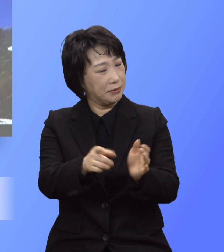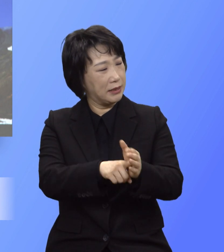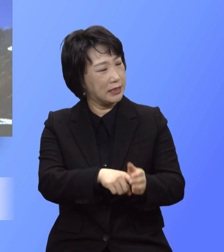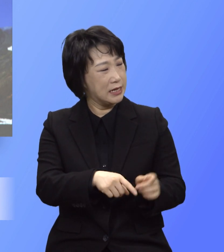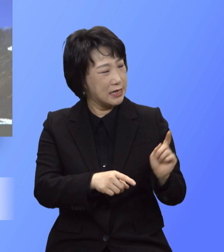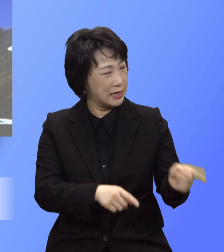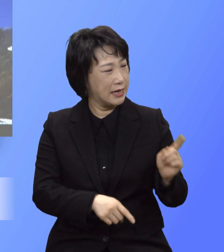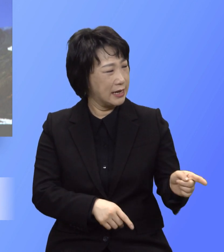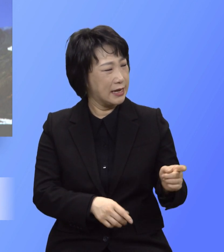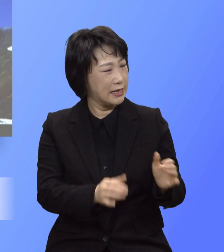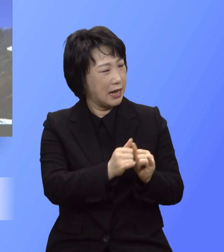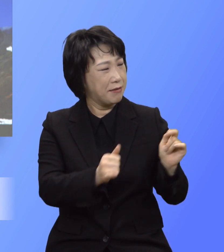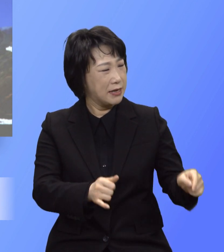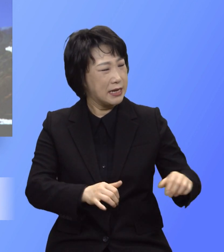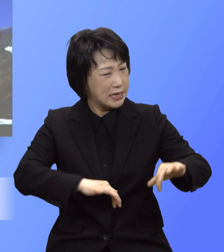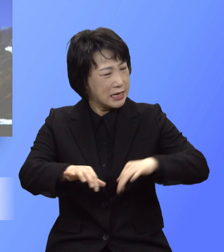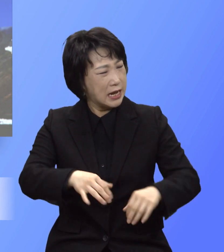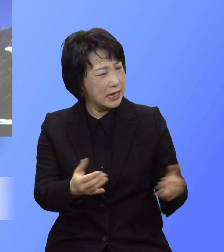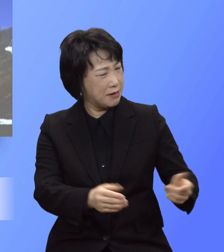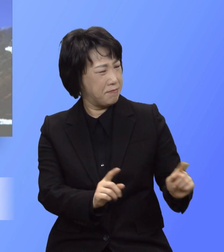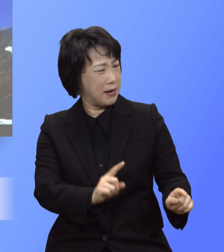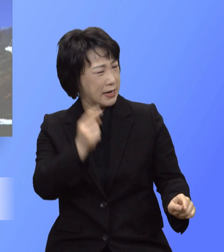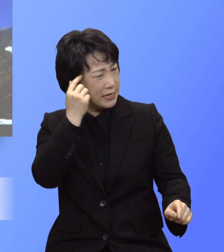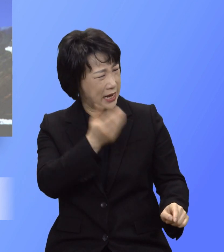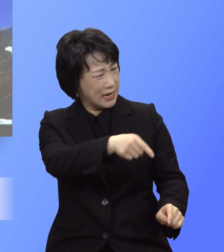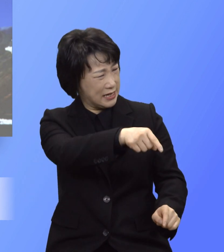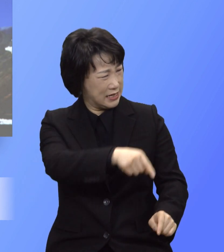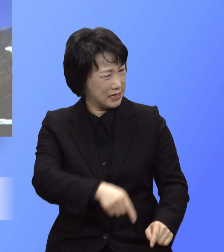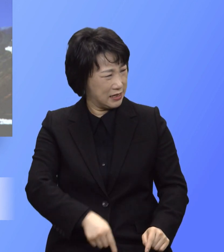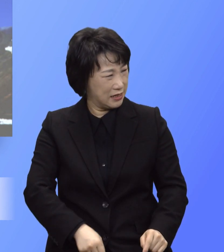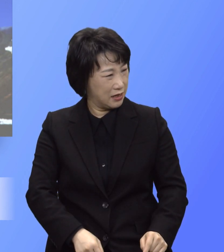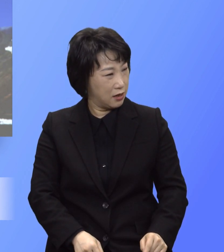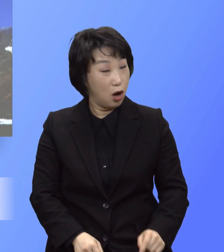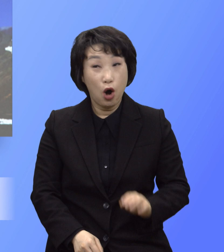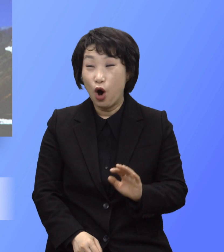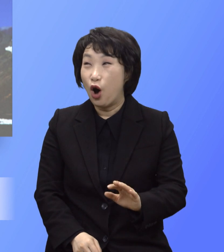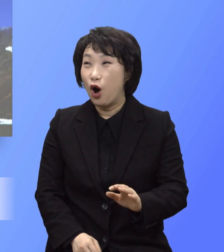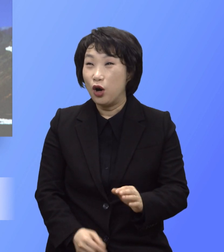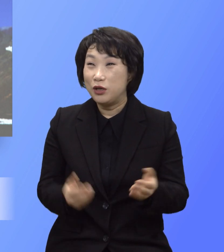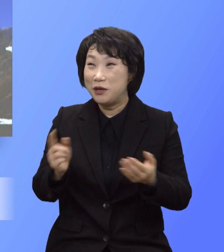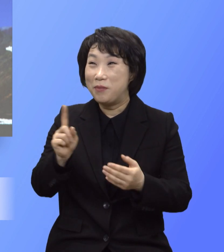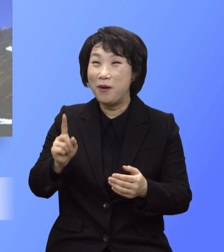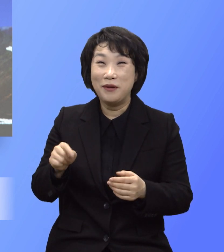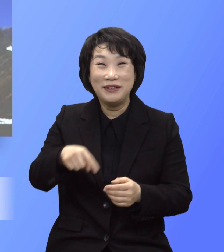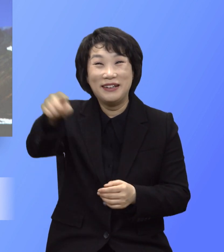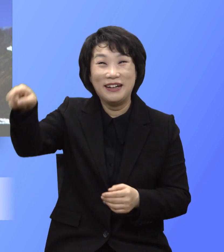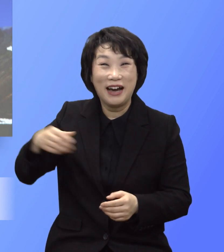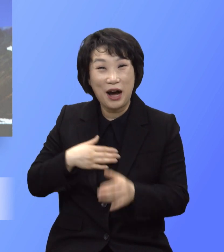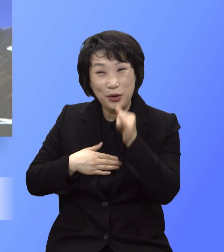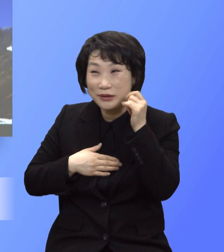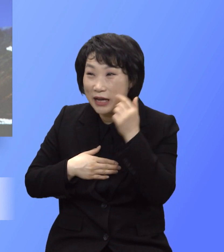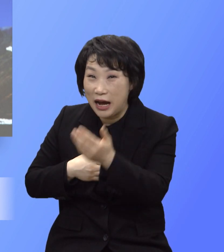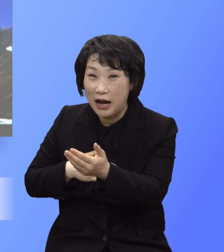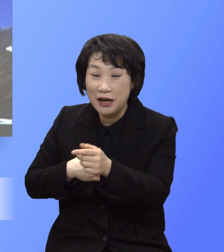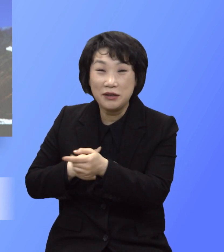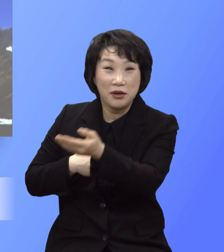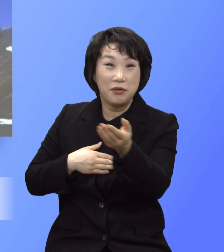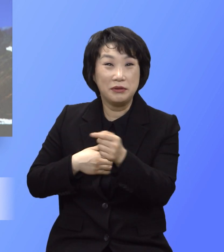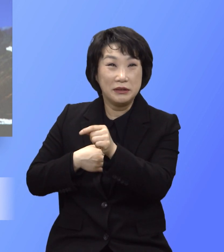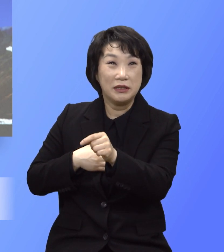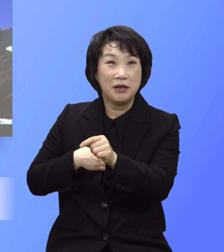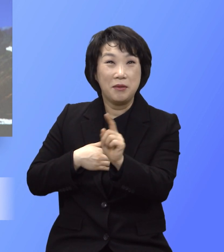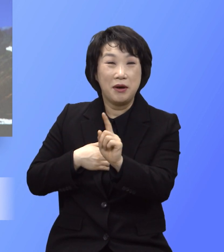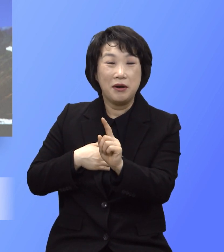것들이 길바닥에서 저게 뭐 도는 짓이요? 뭐 도는 짓인지 그들이 합니까? 뭐 도는